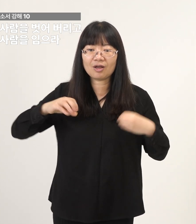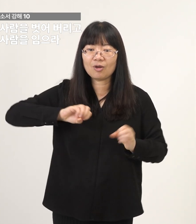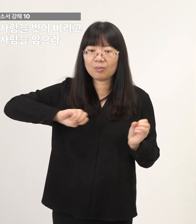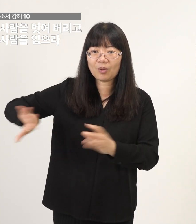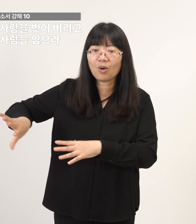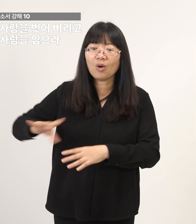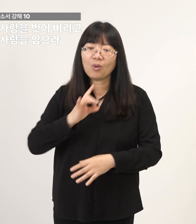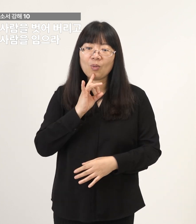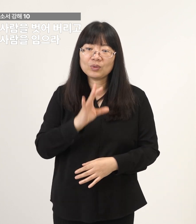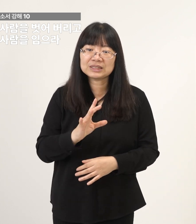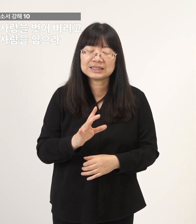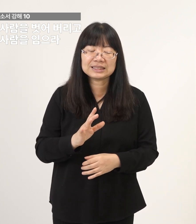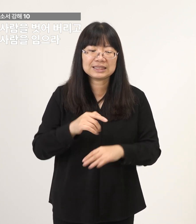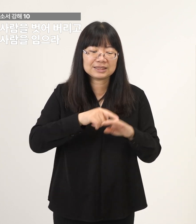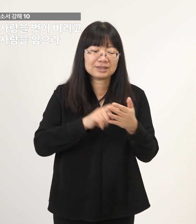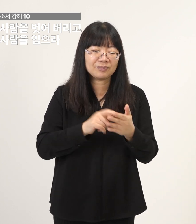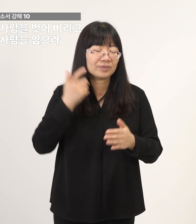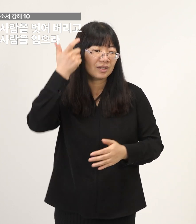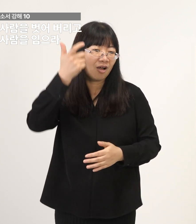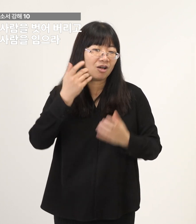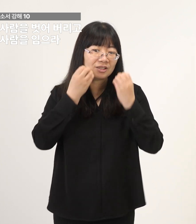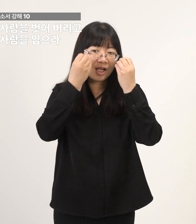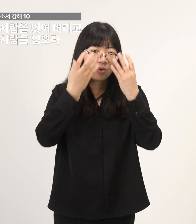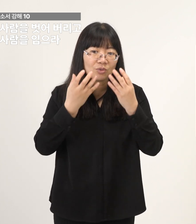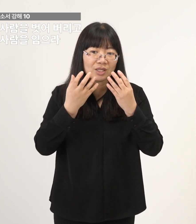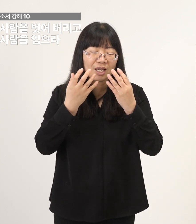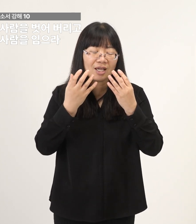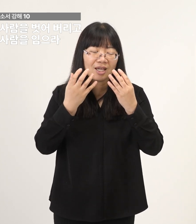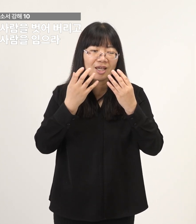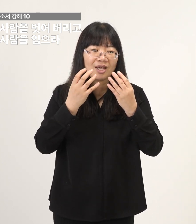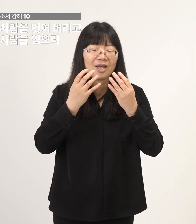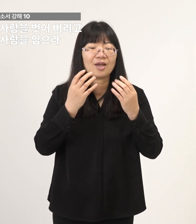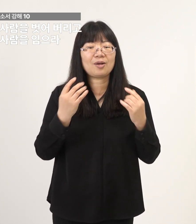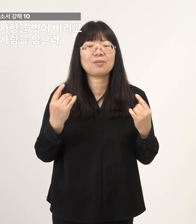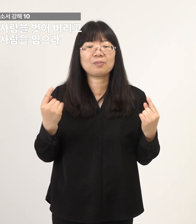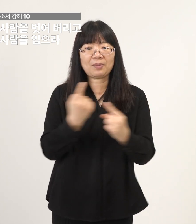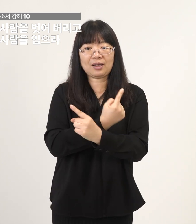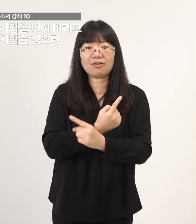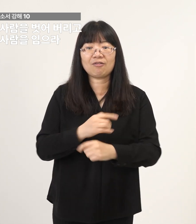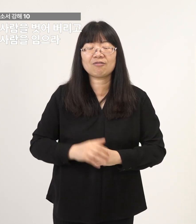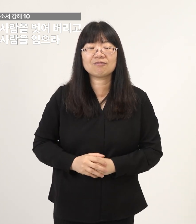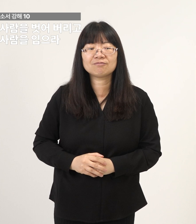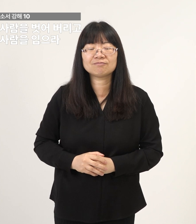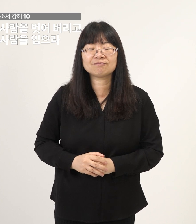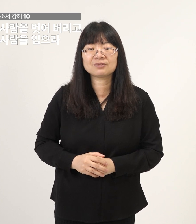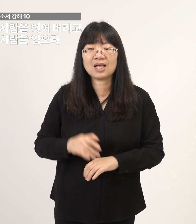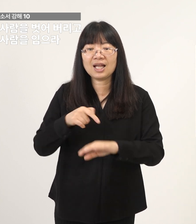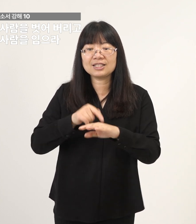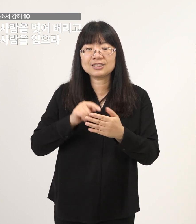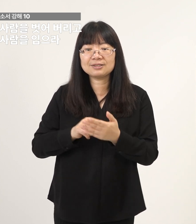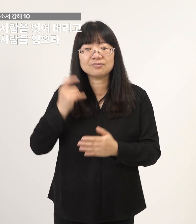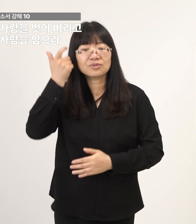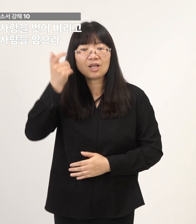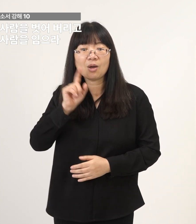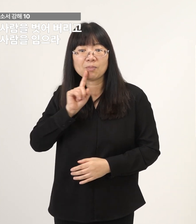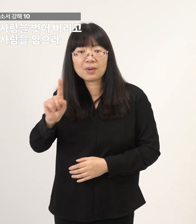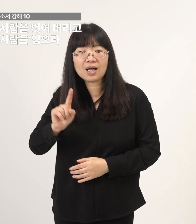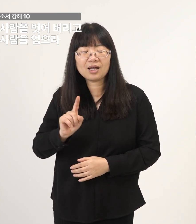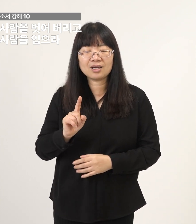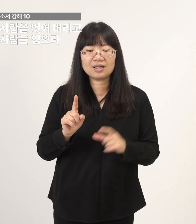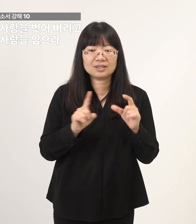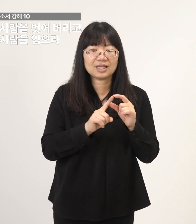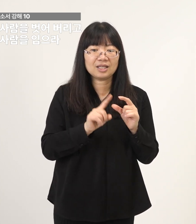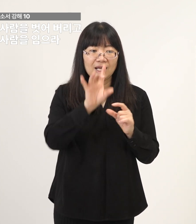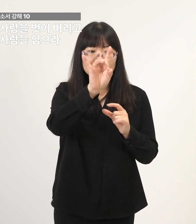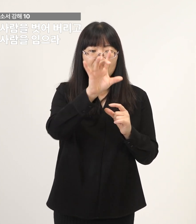너희의 심령을 새롭게 되어. 자, 저를 보세요. 여기 심령이라고 되어 있는데 한 단어로